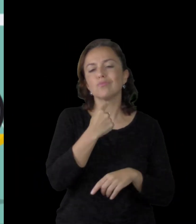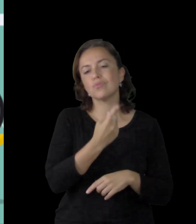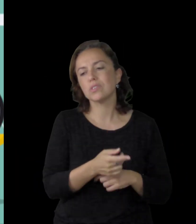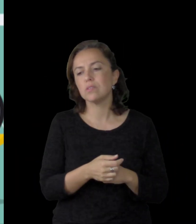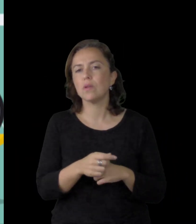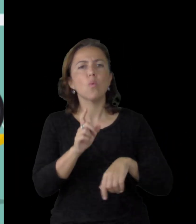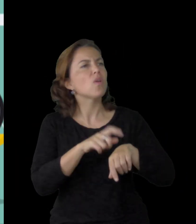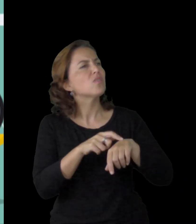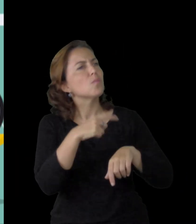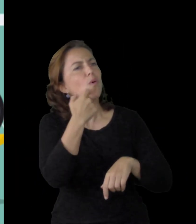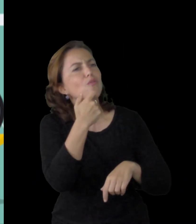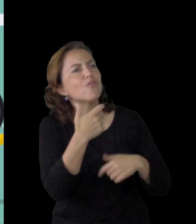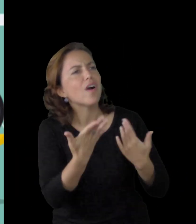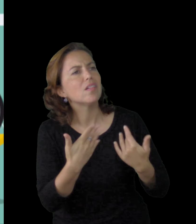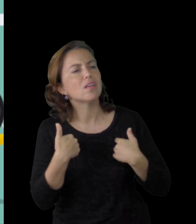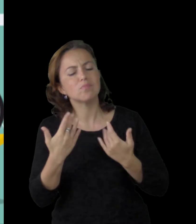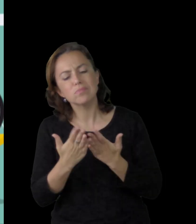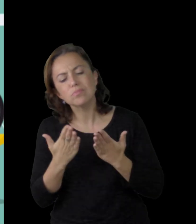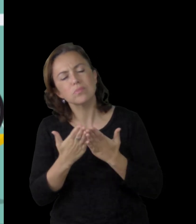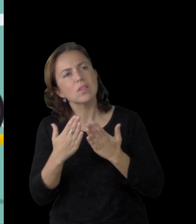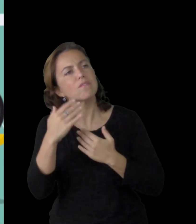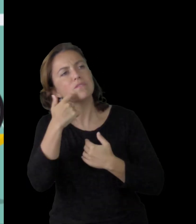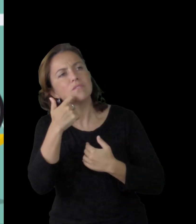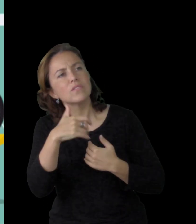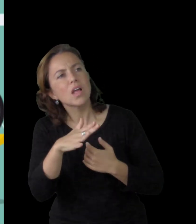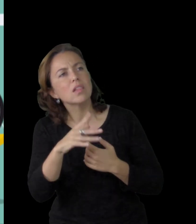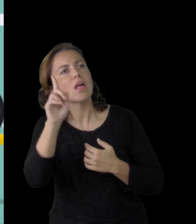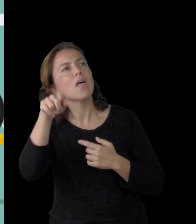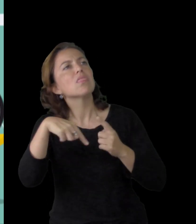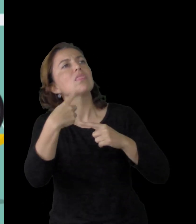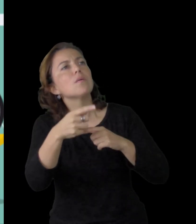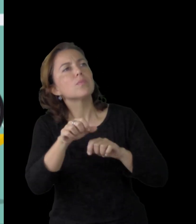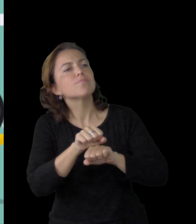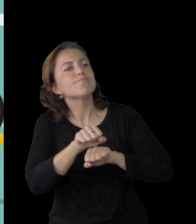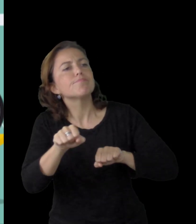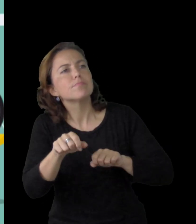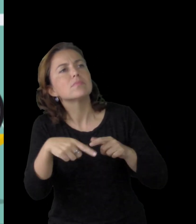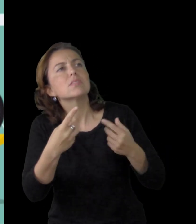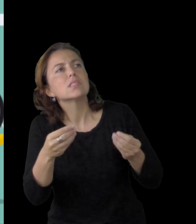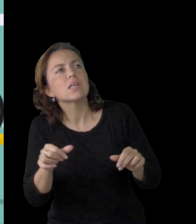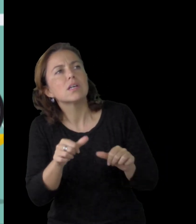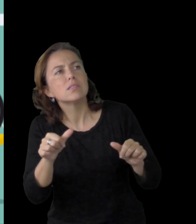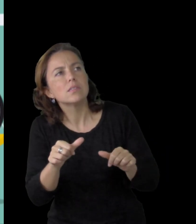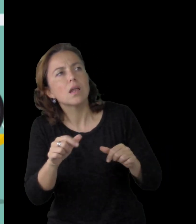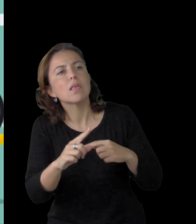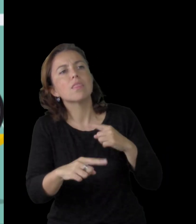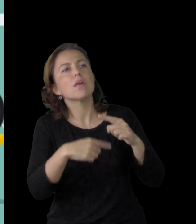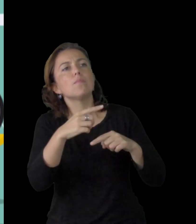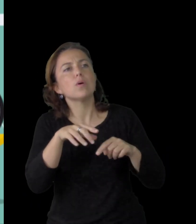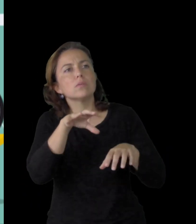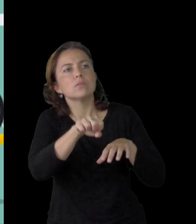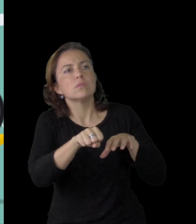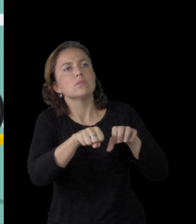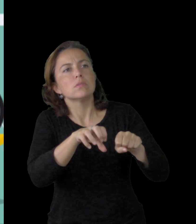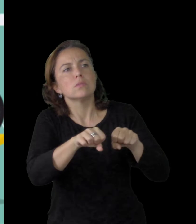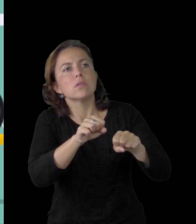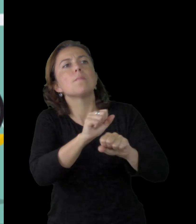falta como estudiantes para lo que viene, para poder recién ahí alcanzar el sustento